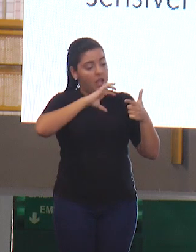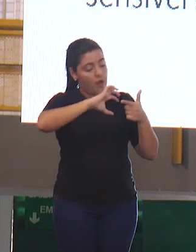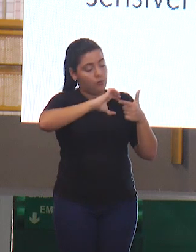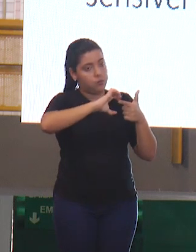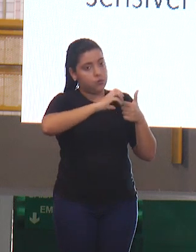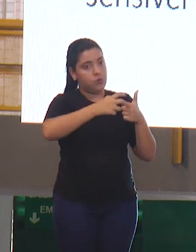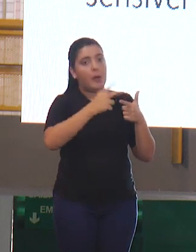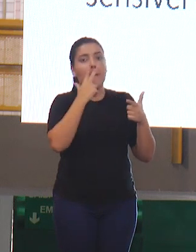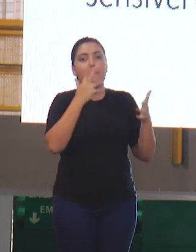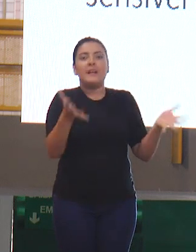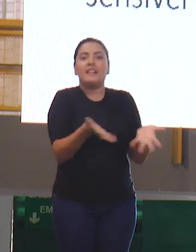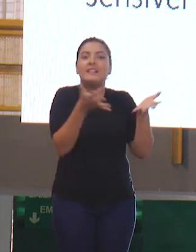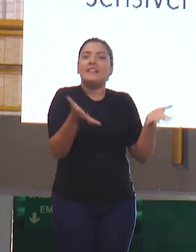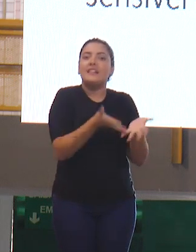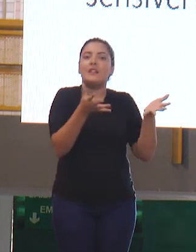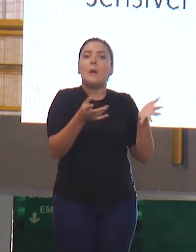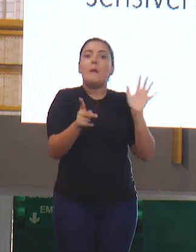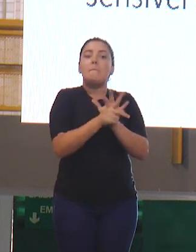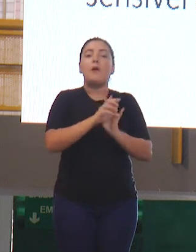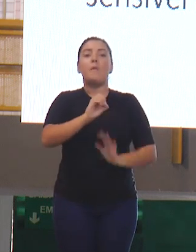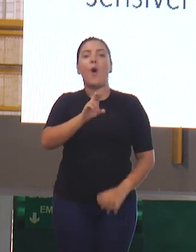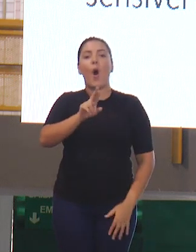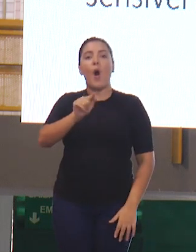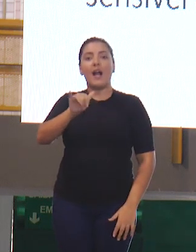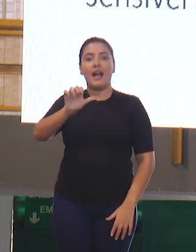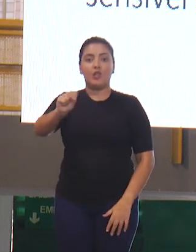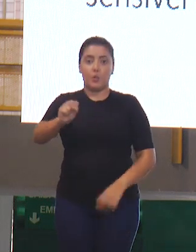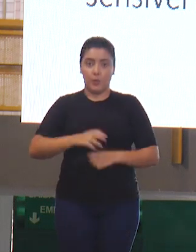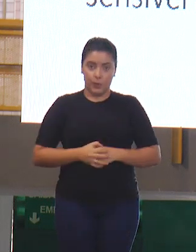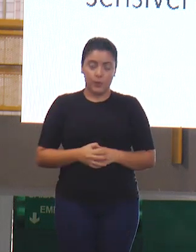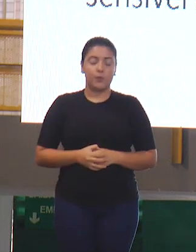pelos estímulos que vai culminar no orgasmo, ok?